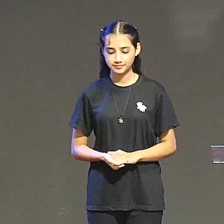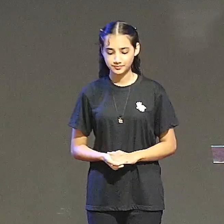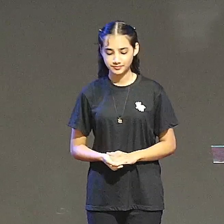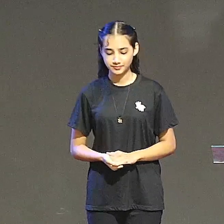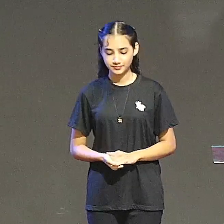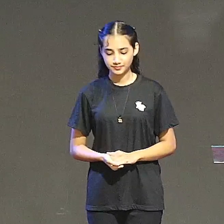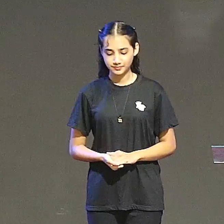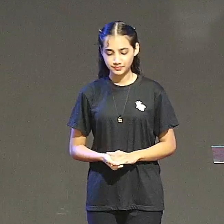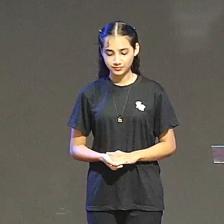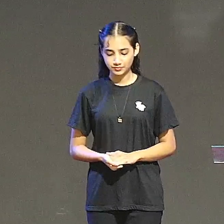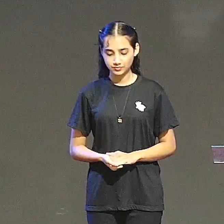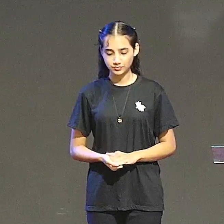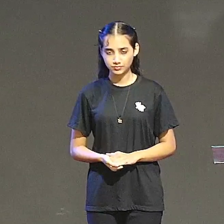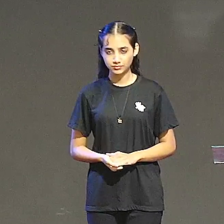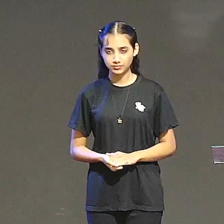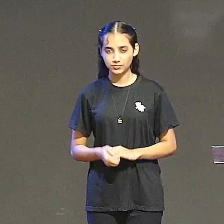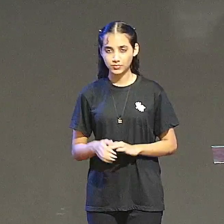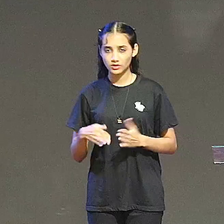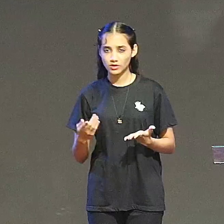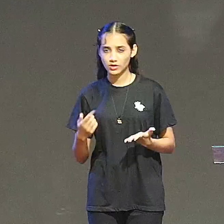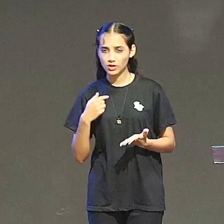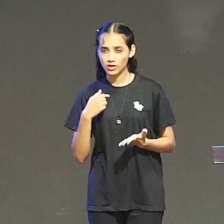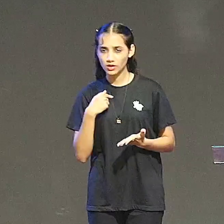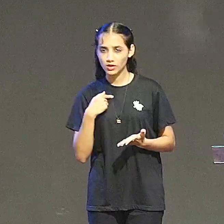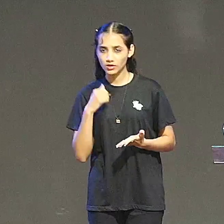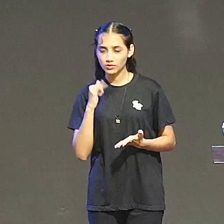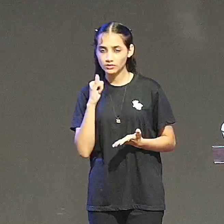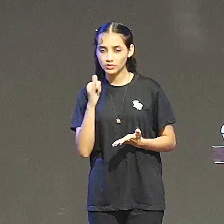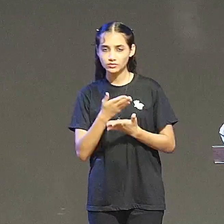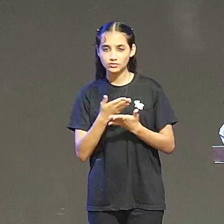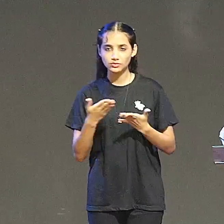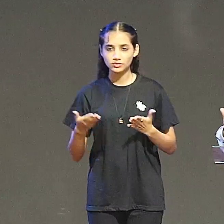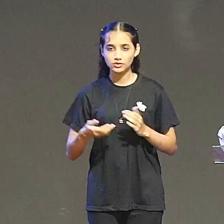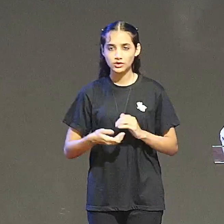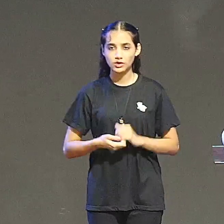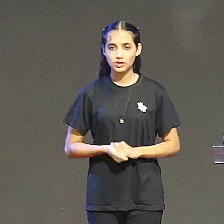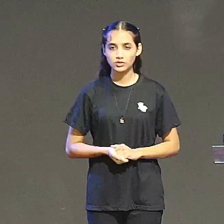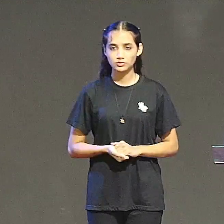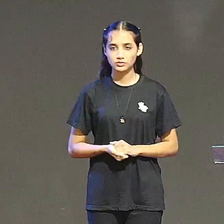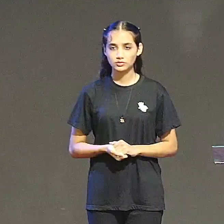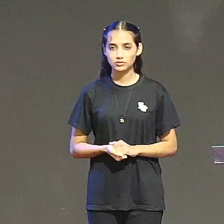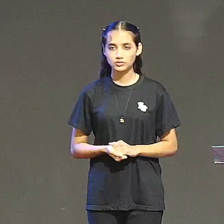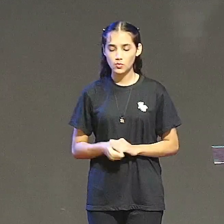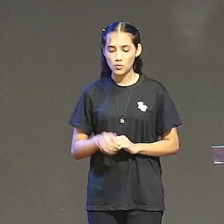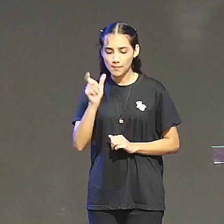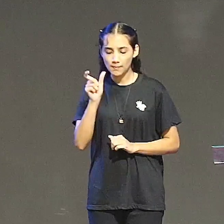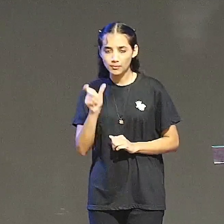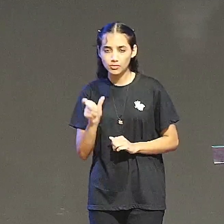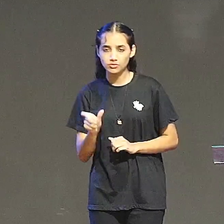tudo e aí eu viro para você e falo existe um ser que fez isso